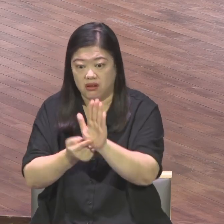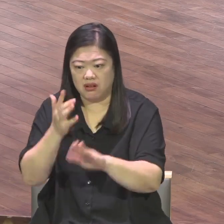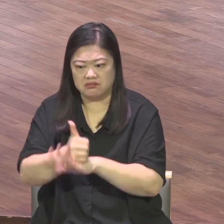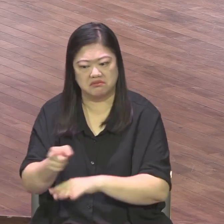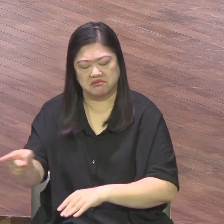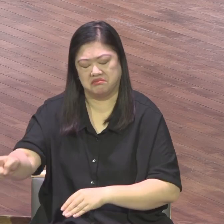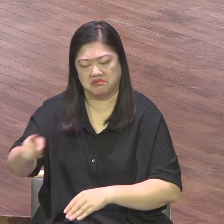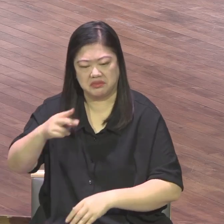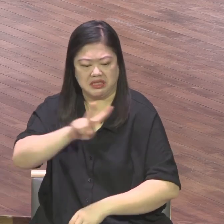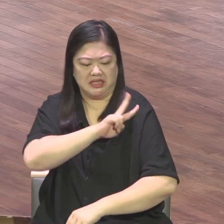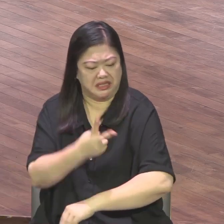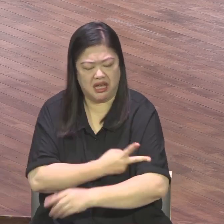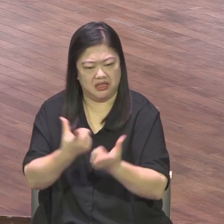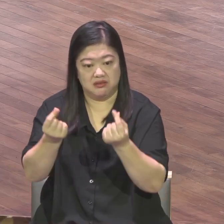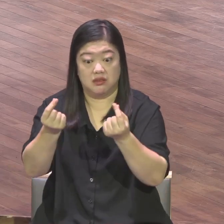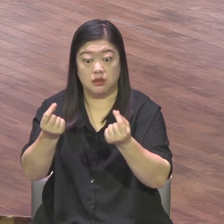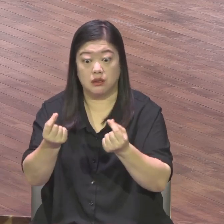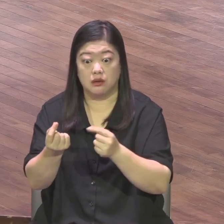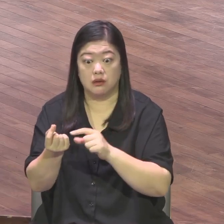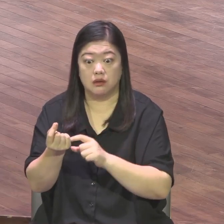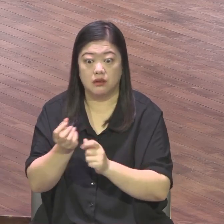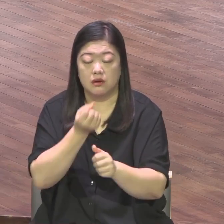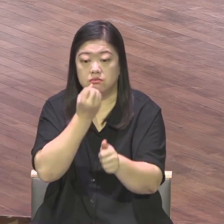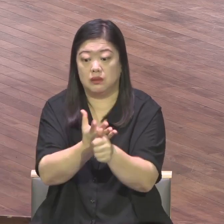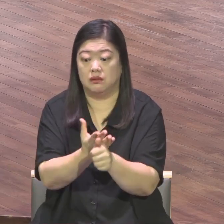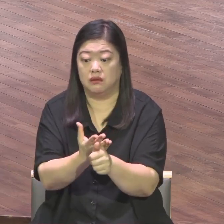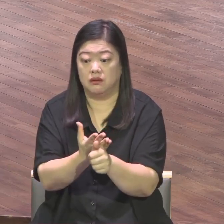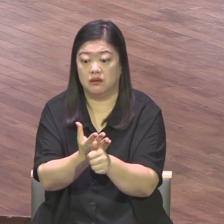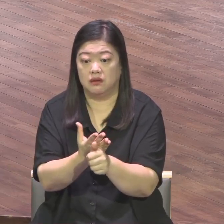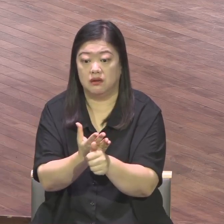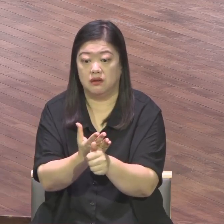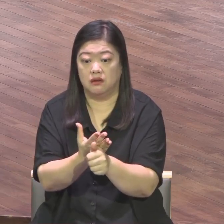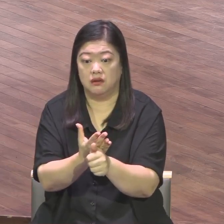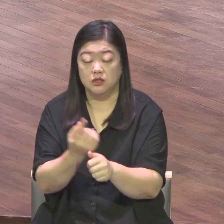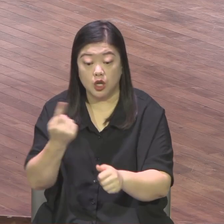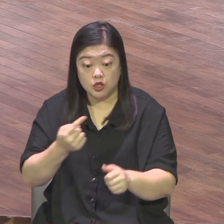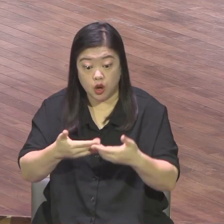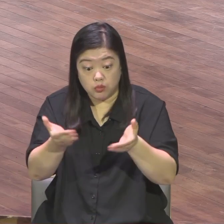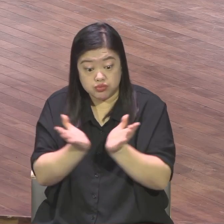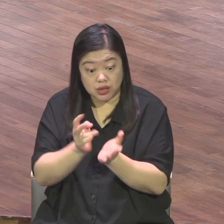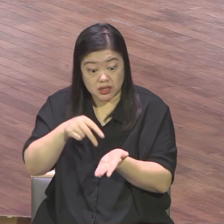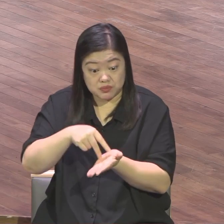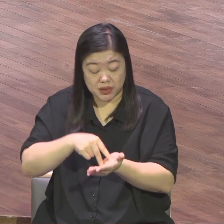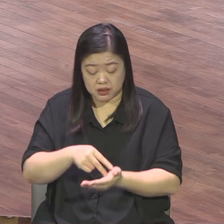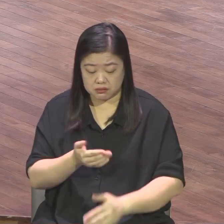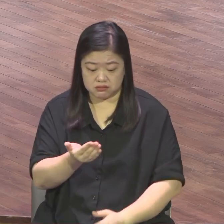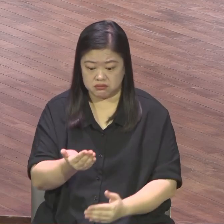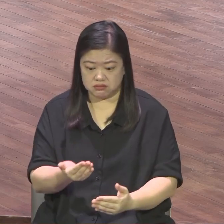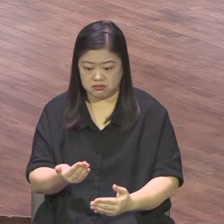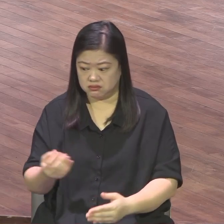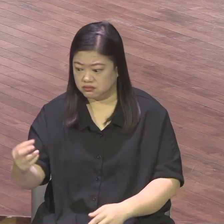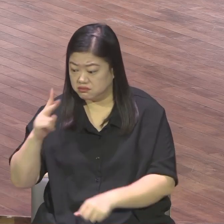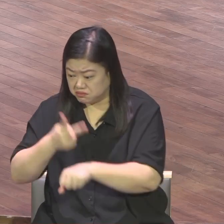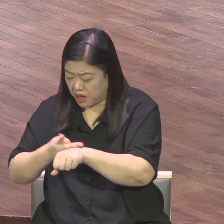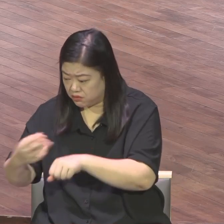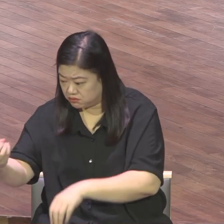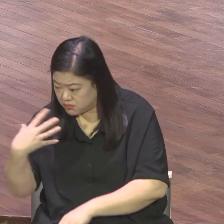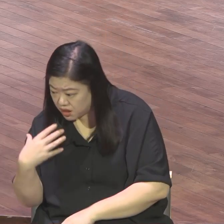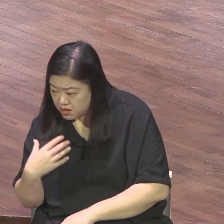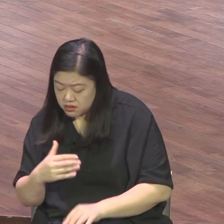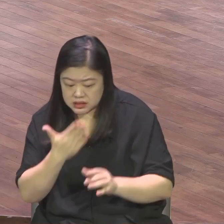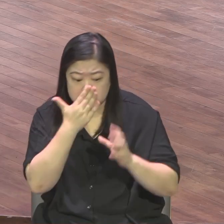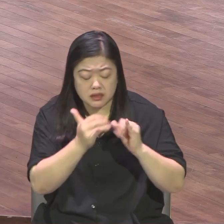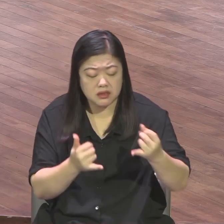이 말씀을 통해서 바울이 전한 복음이 당시에 얼마나 세상에 엄청나게